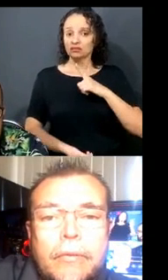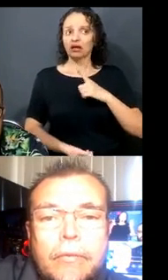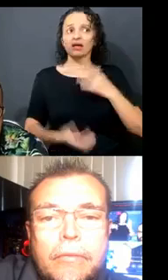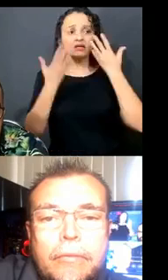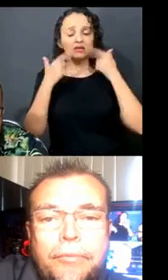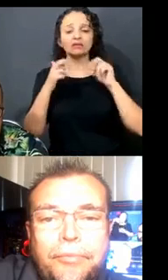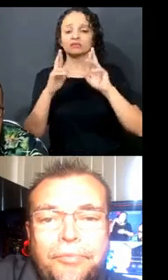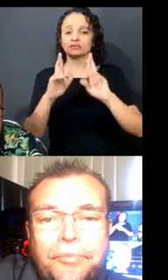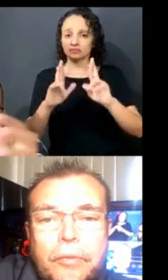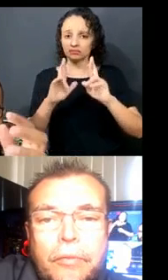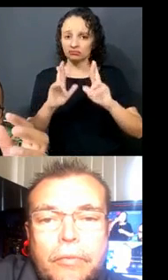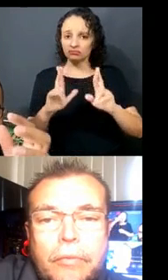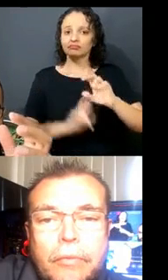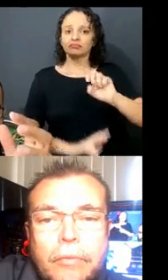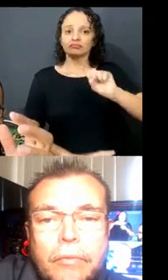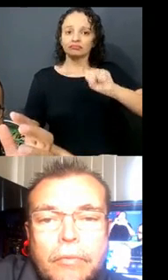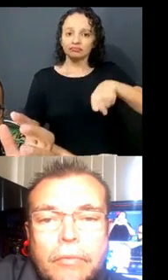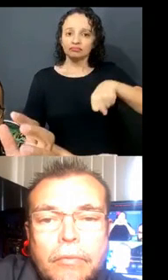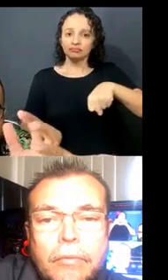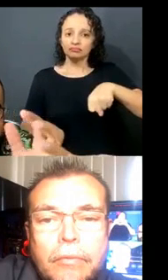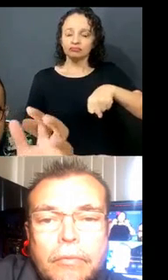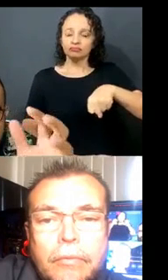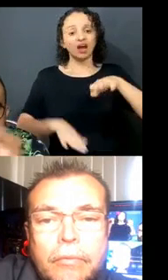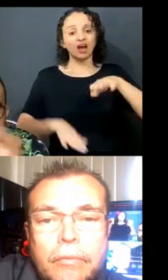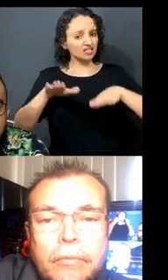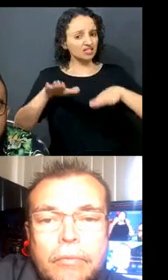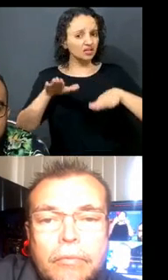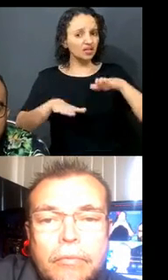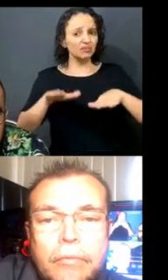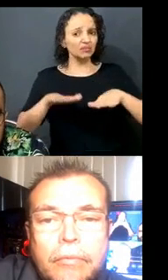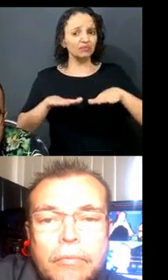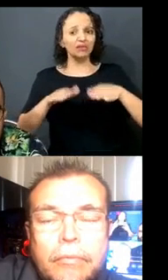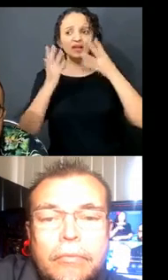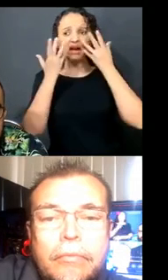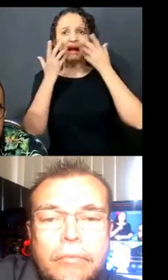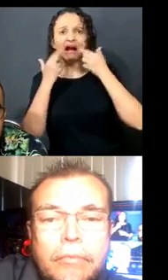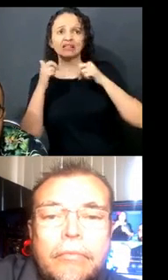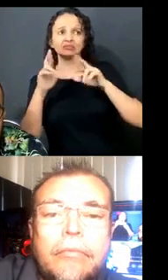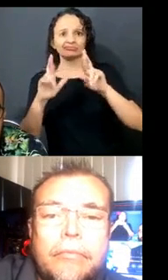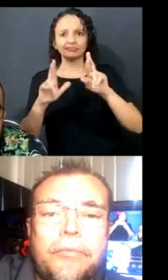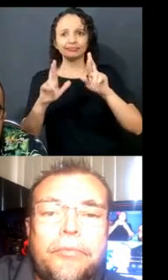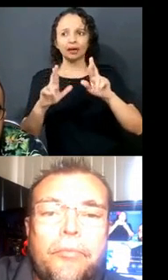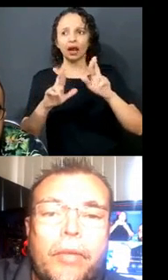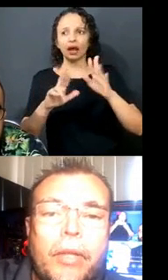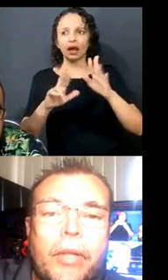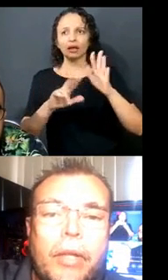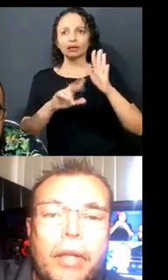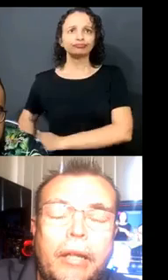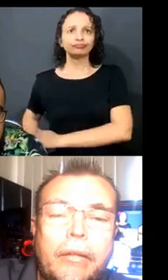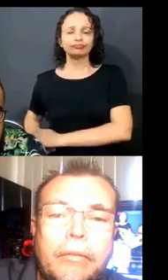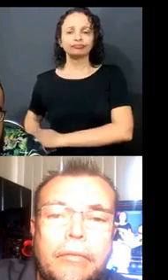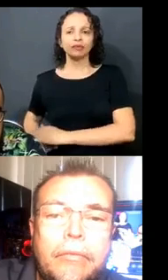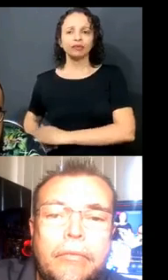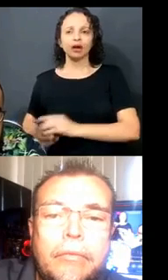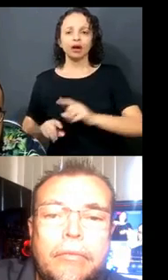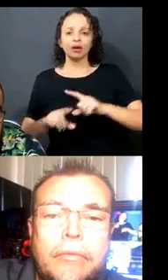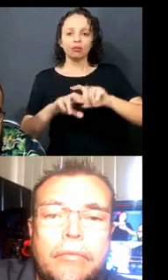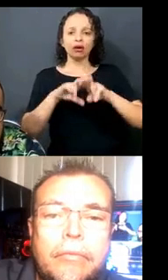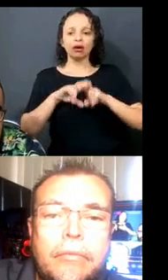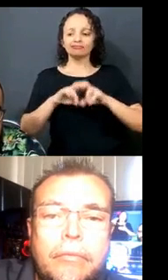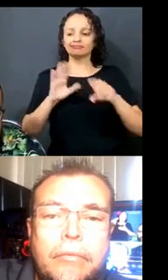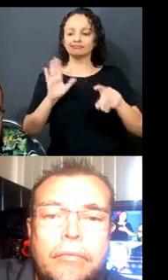existe uma palavra de esperança e, às vezes, essa palavra de esperança tem sido abafado por tanto negativismo,